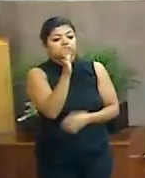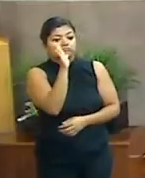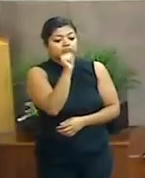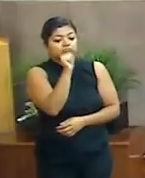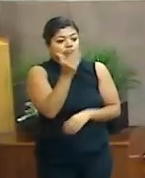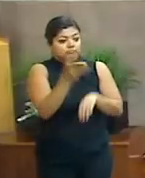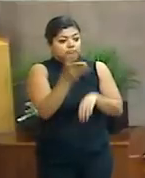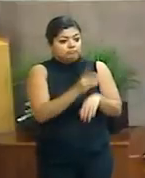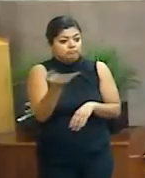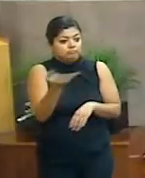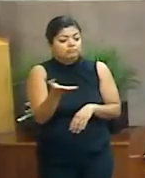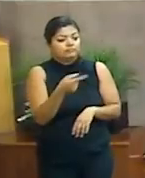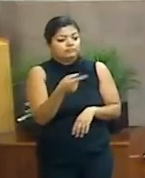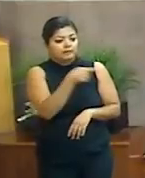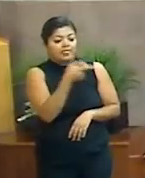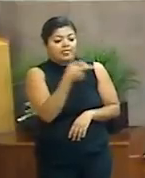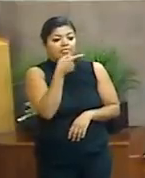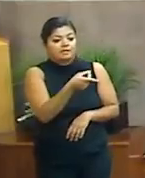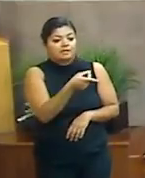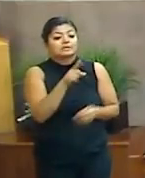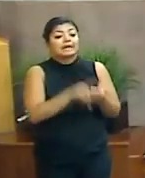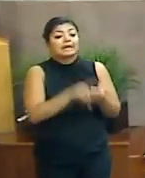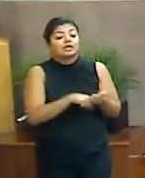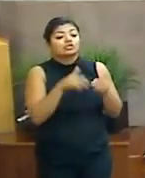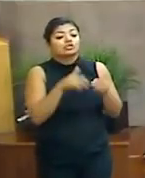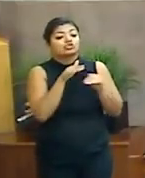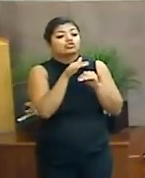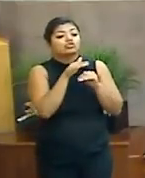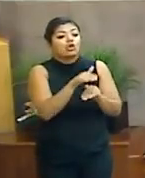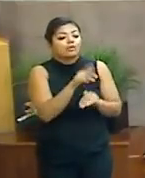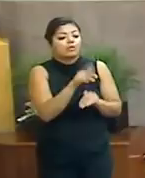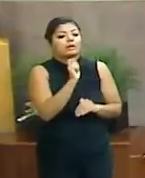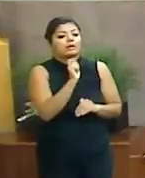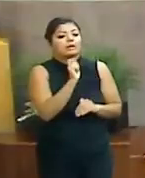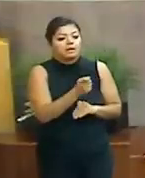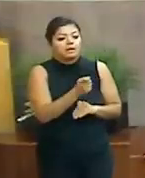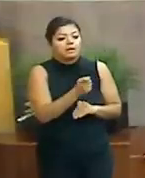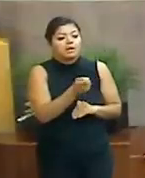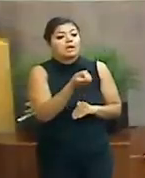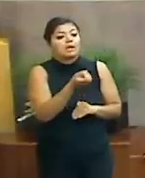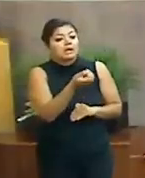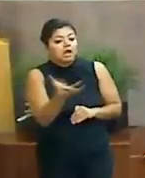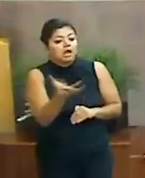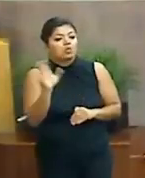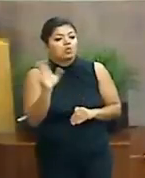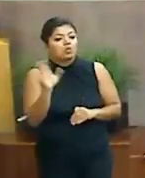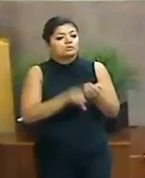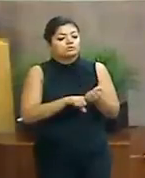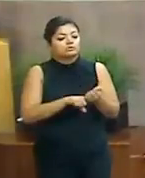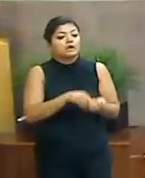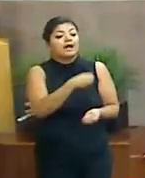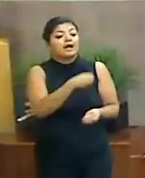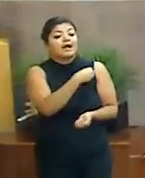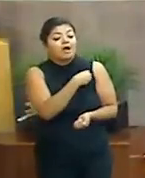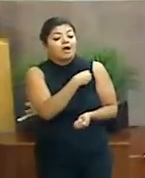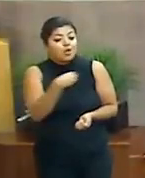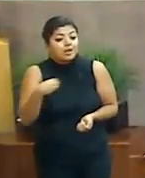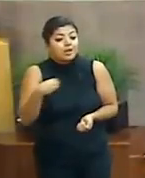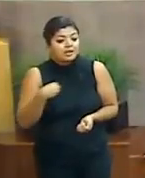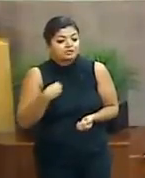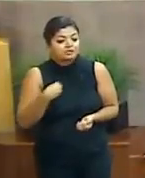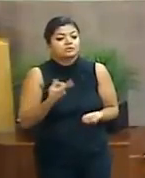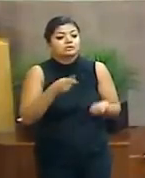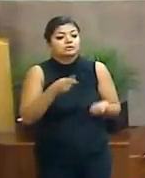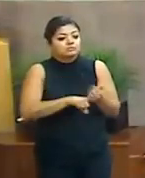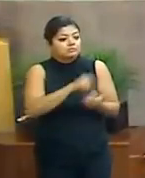esto es dicen los actos relativos a aquellos cuya realización sea obligatoria en los términos de